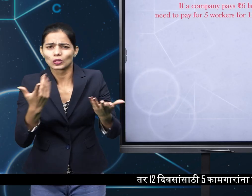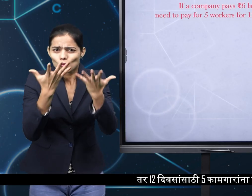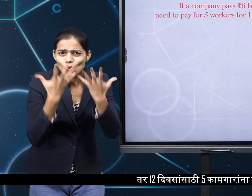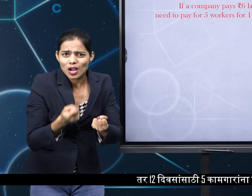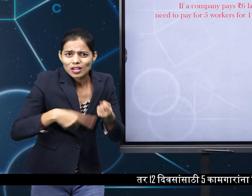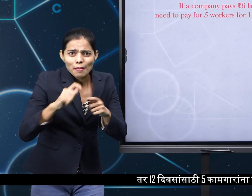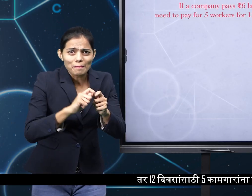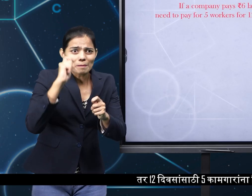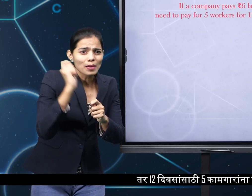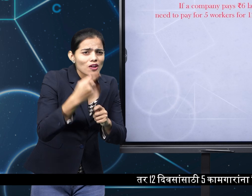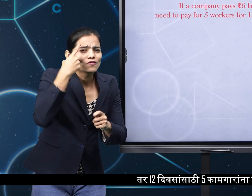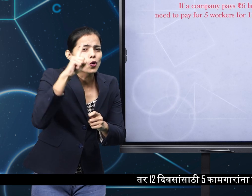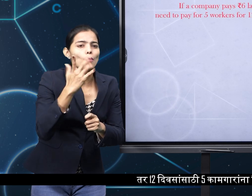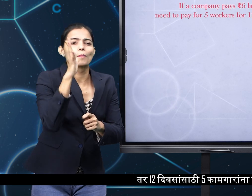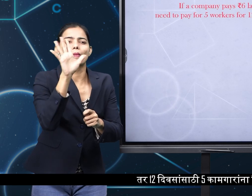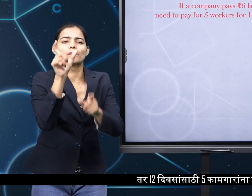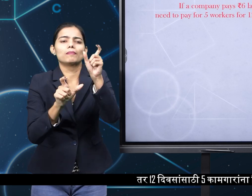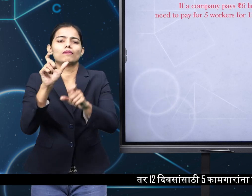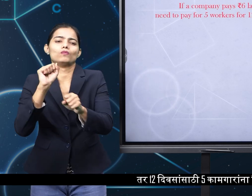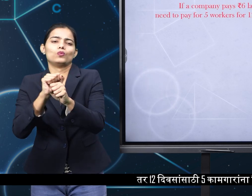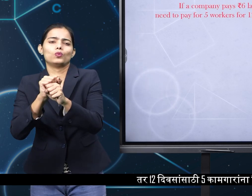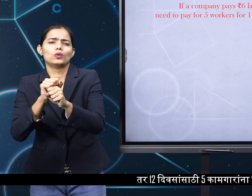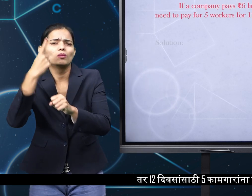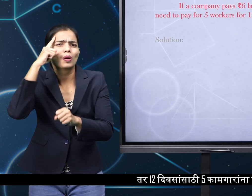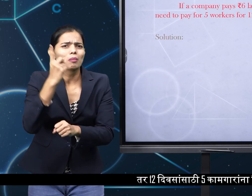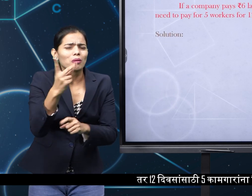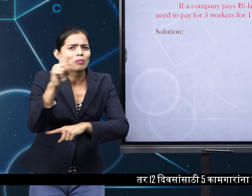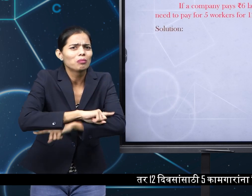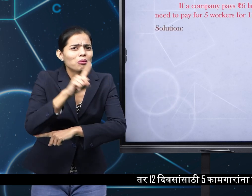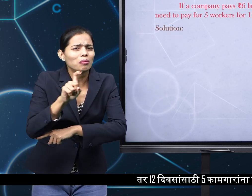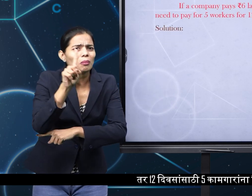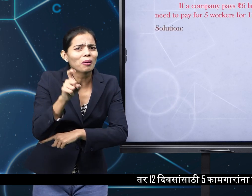15 दिवसांसाठी 5 कामगारांना किती पैसे द्यावे लागतील?